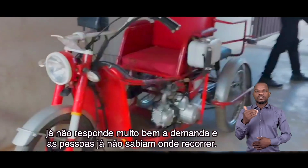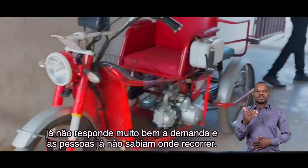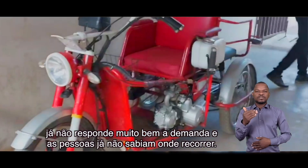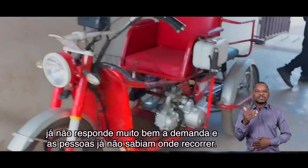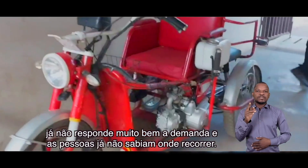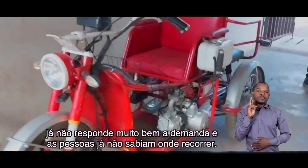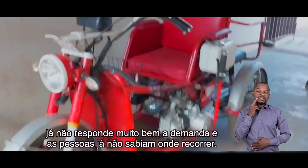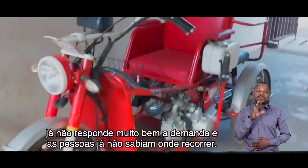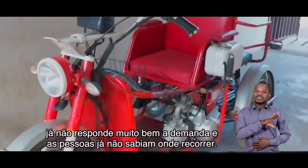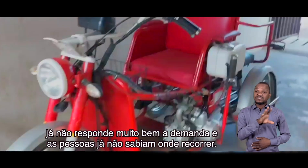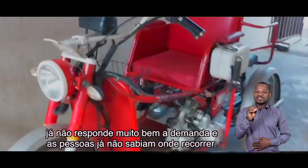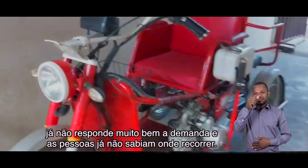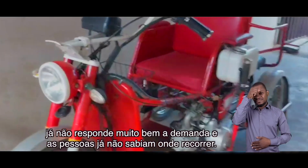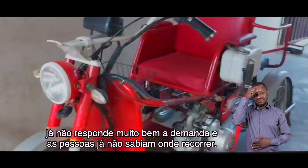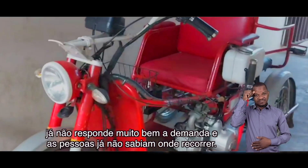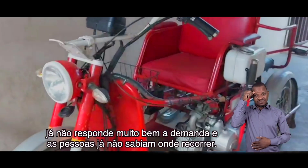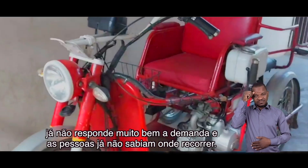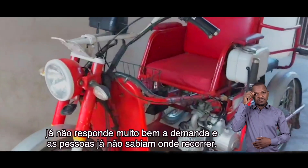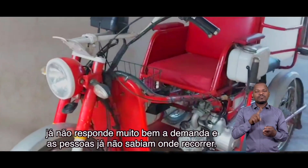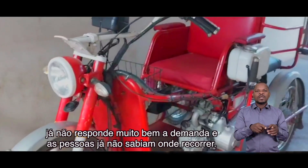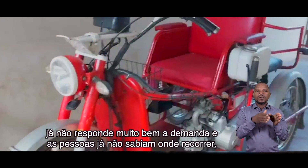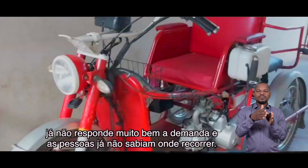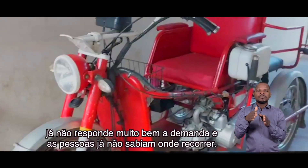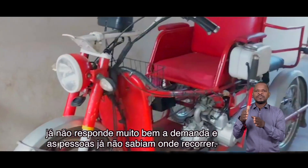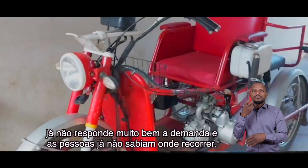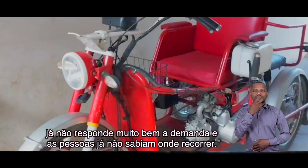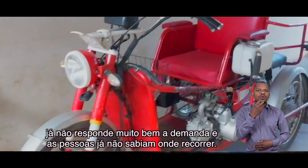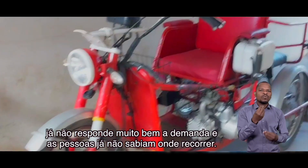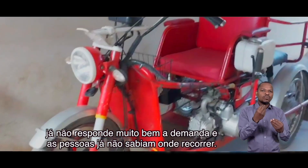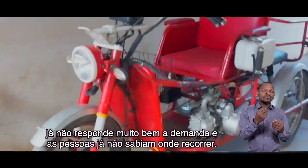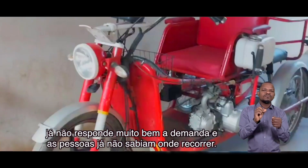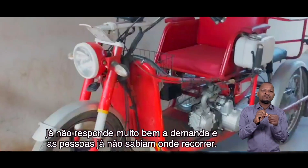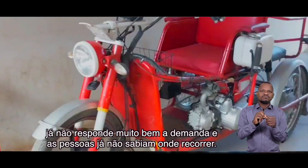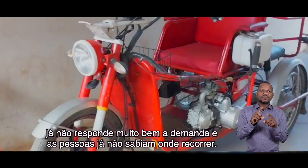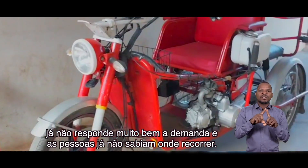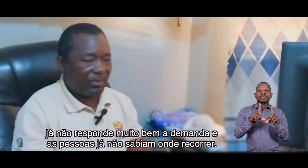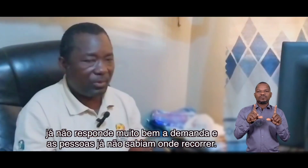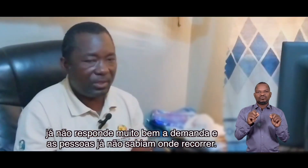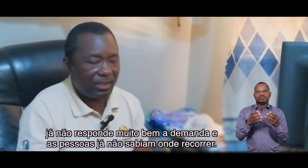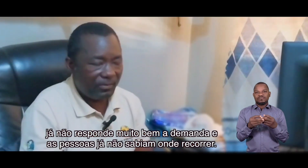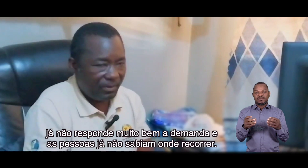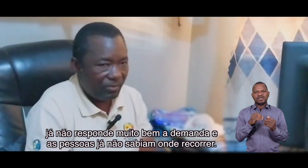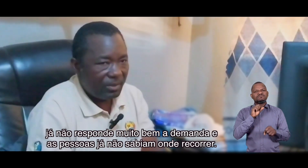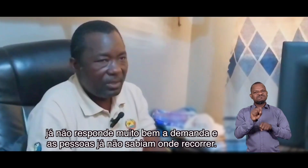responde bem bem então as pessoas ficaram sempre procurando onde podem ser feitos